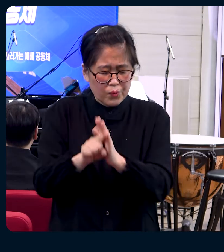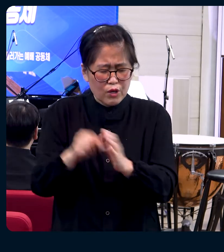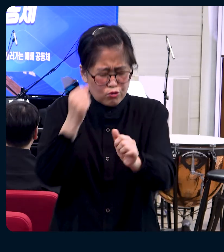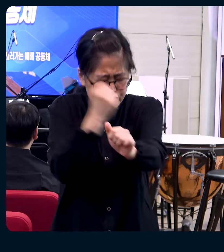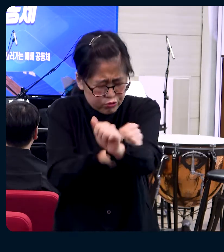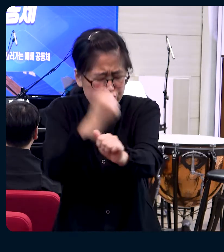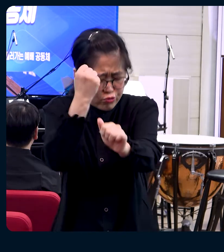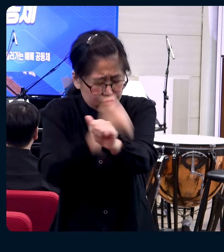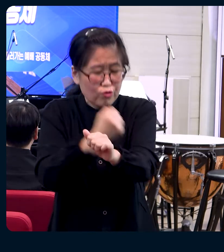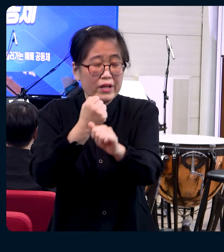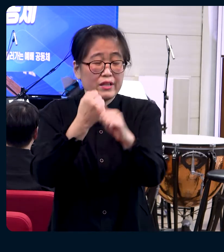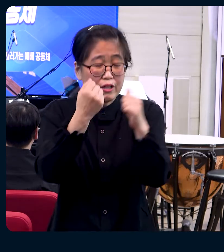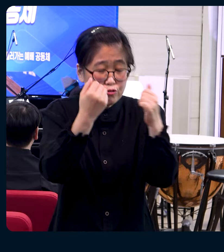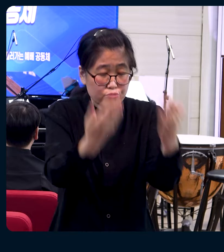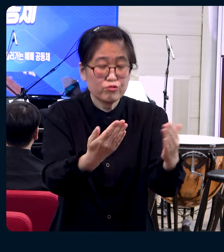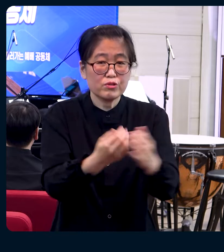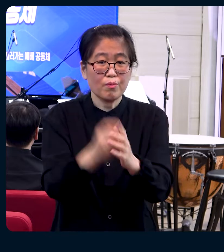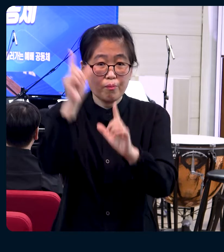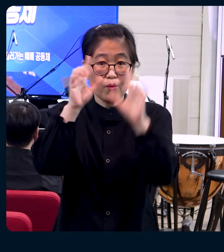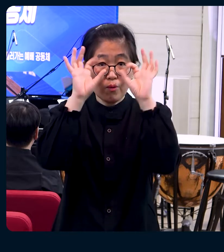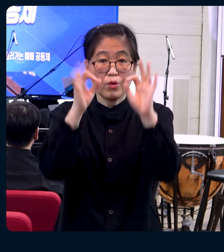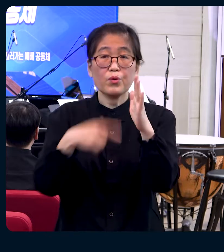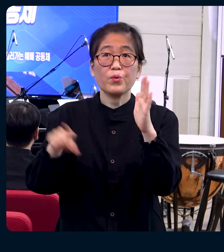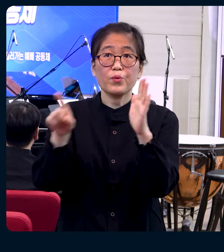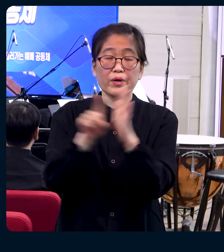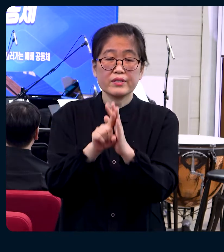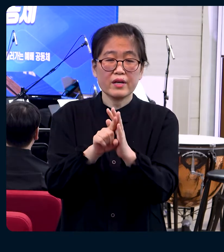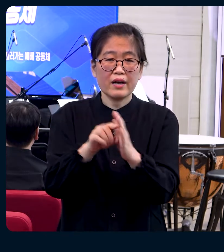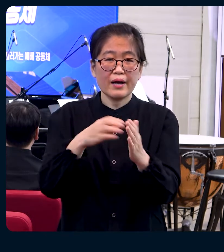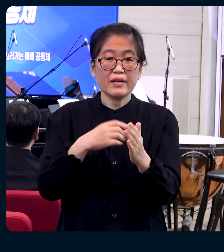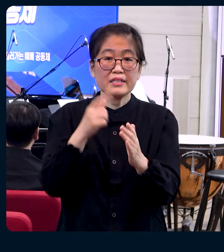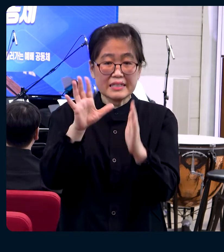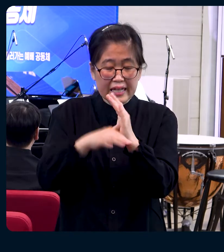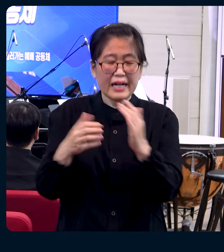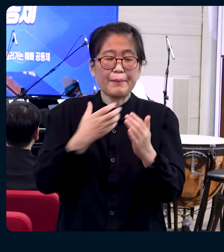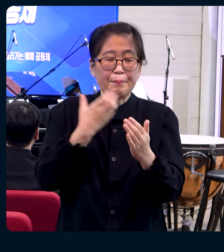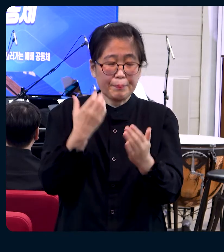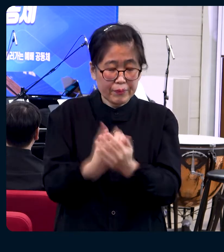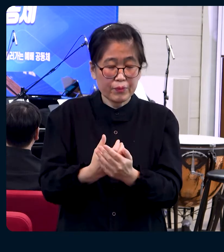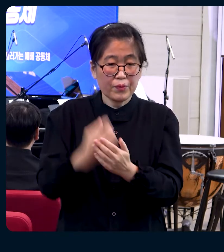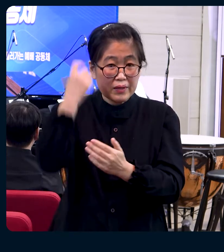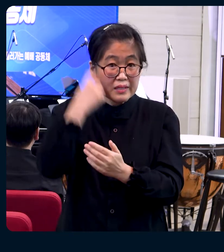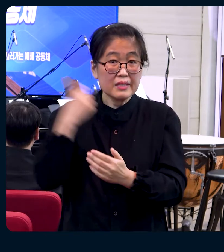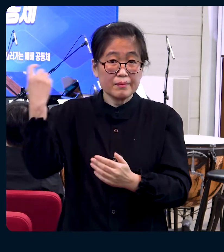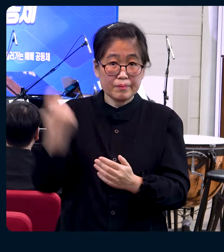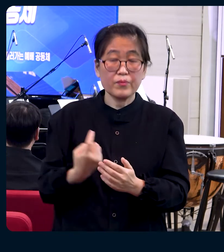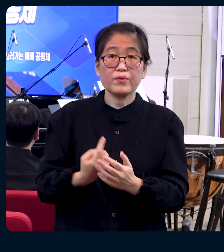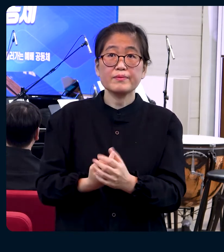수고했다. 그 영광스러운 감격을 주님이 우리를 껴안아 주실 때 우리가 그 감격을 견딜 수 있을까?